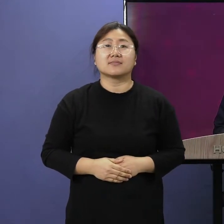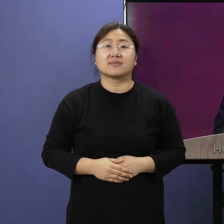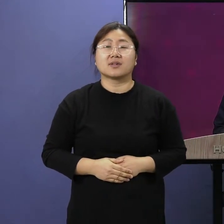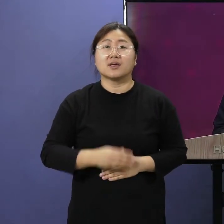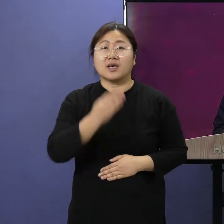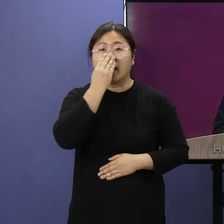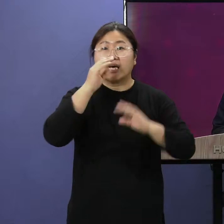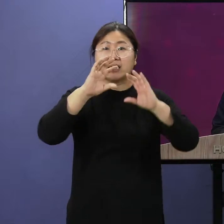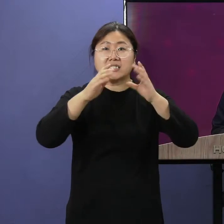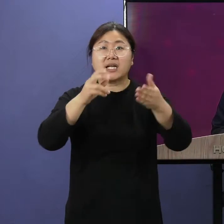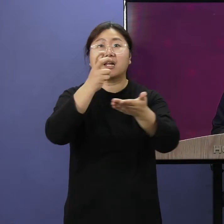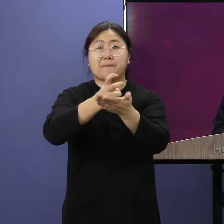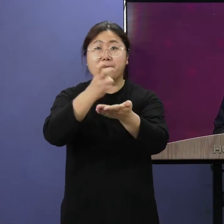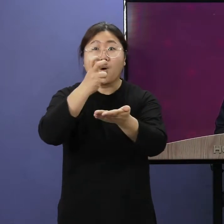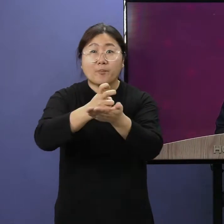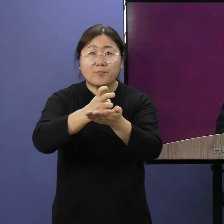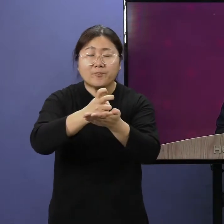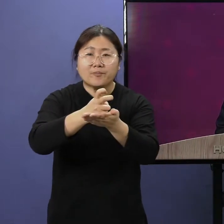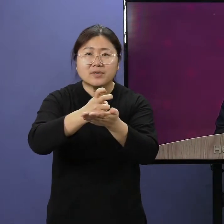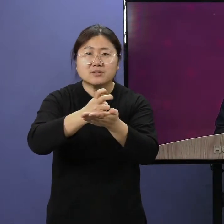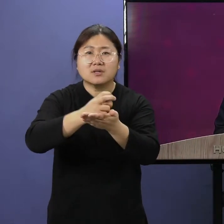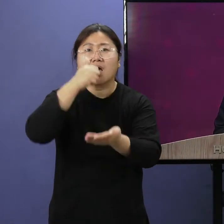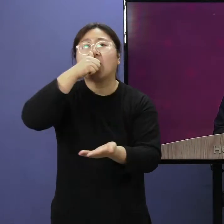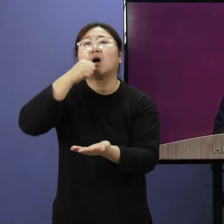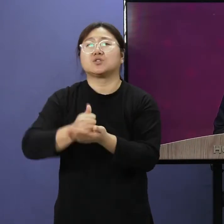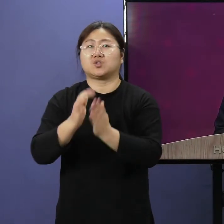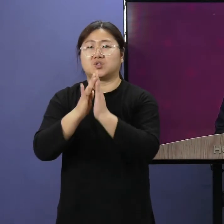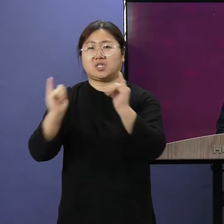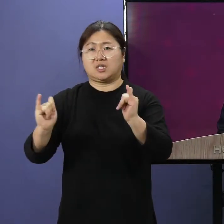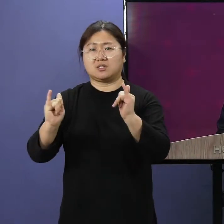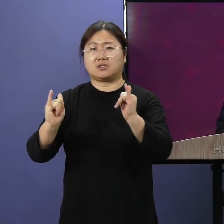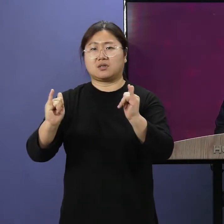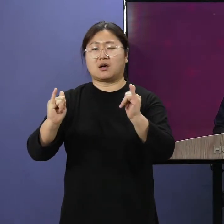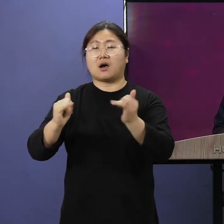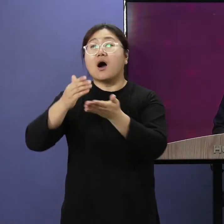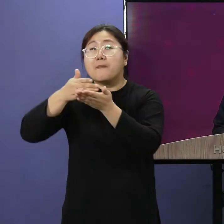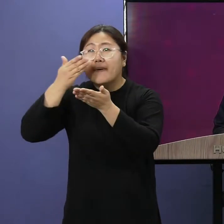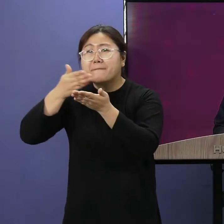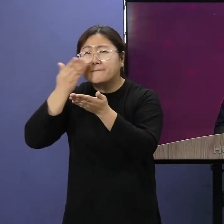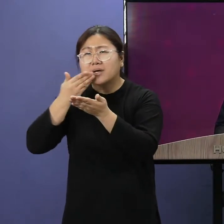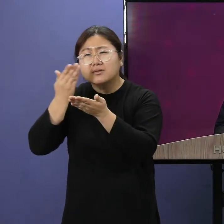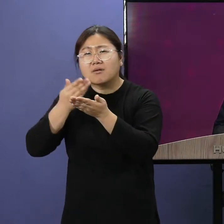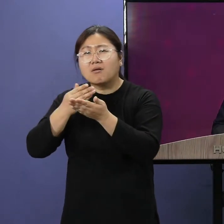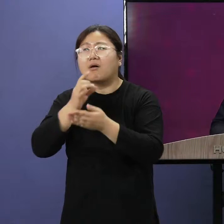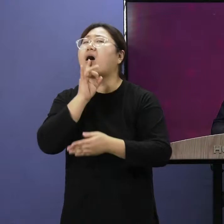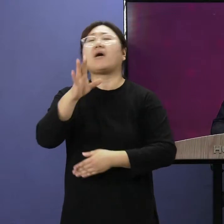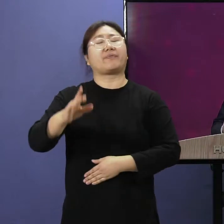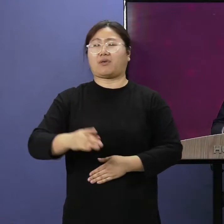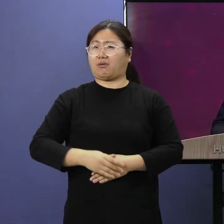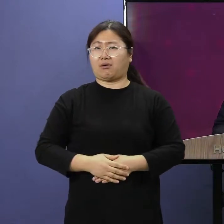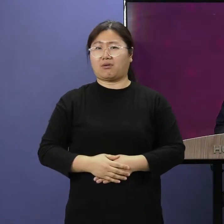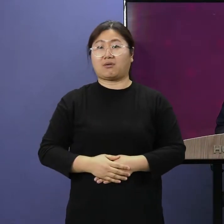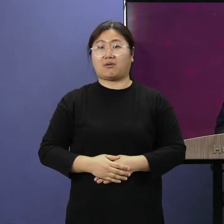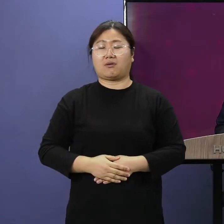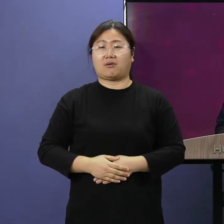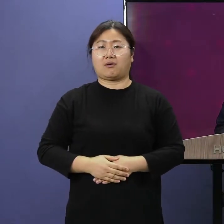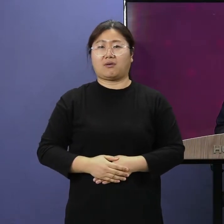법상 죄인들이랑 같이 밥을 먹는다라는 것은 있을 수 없는 일입니다. 그래서 이야기를 하고 있는